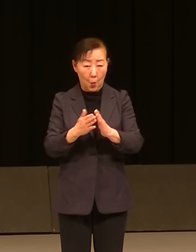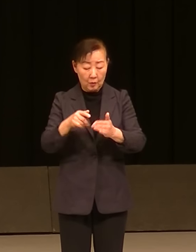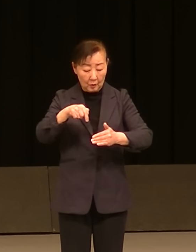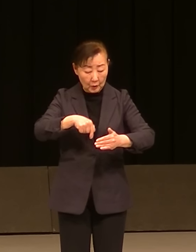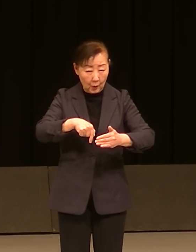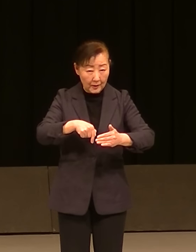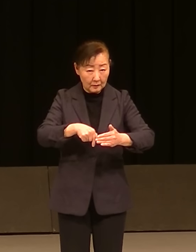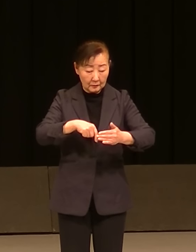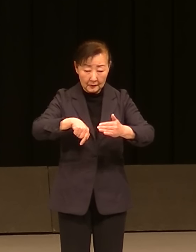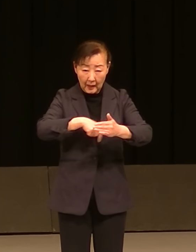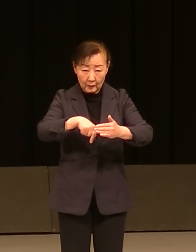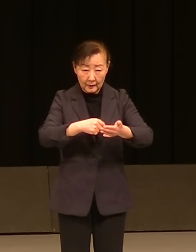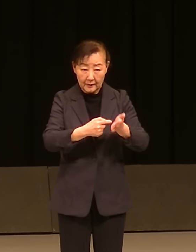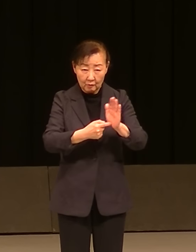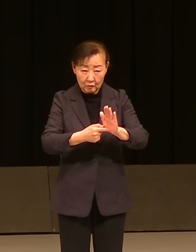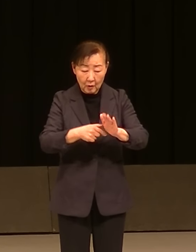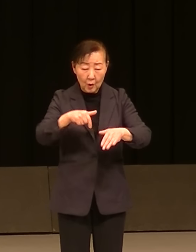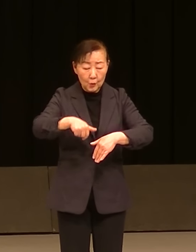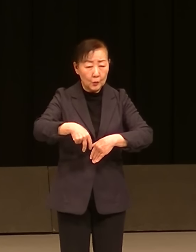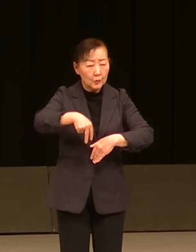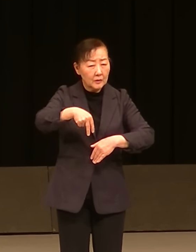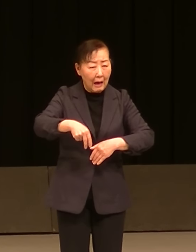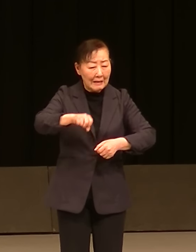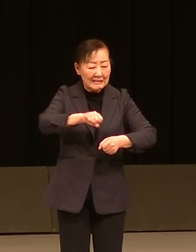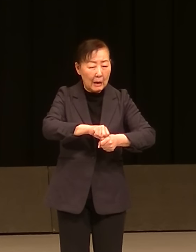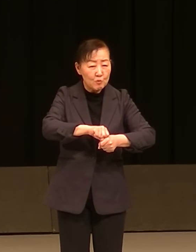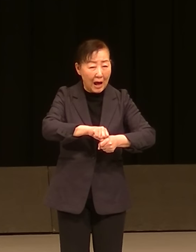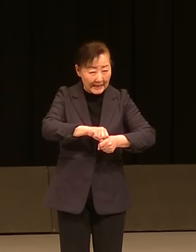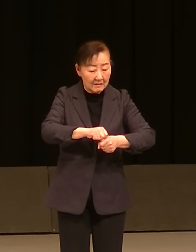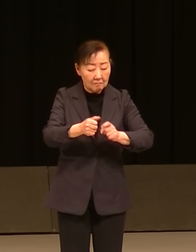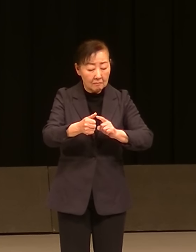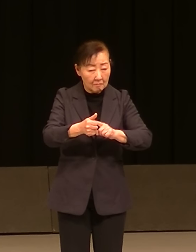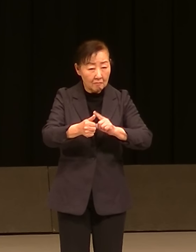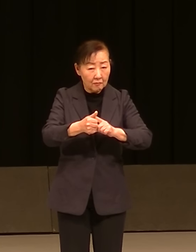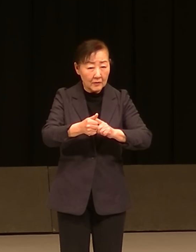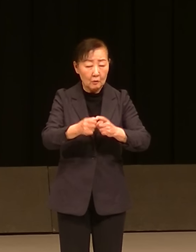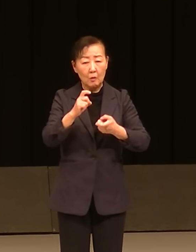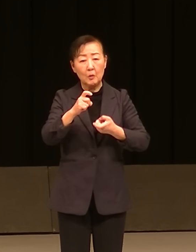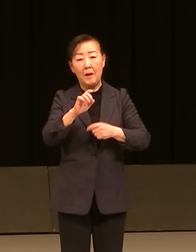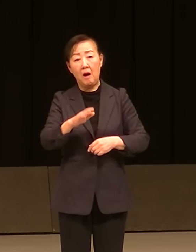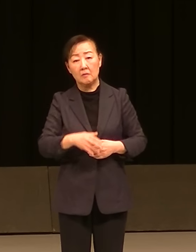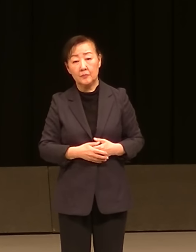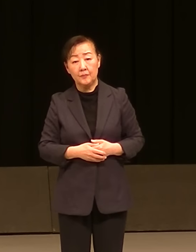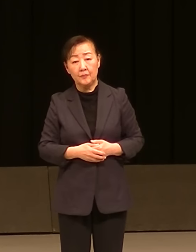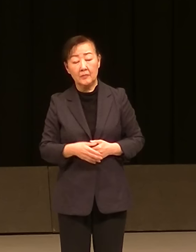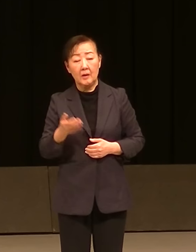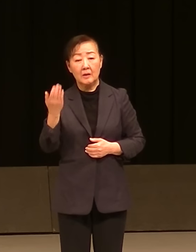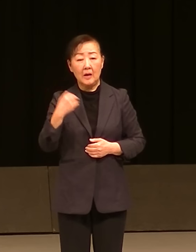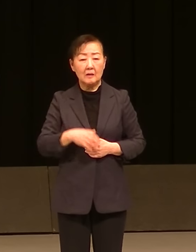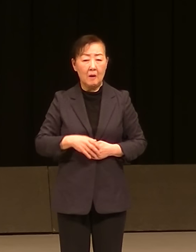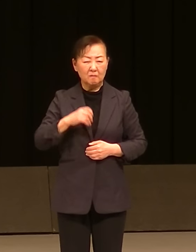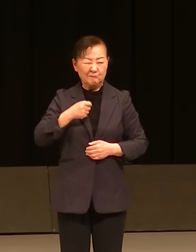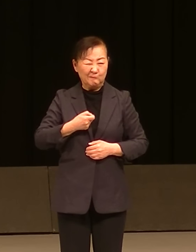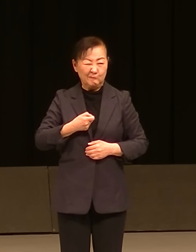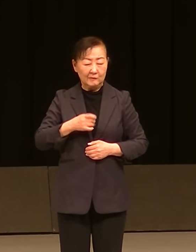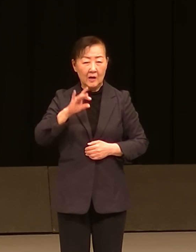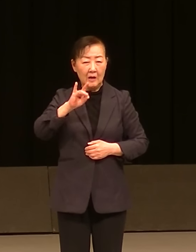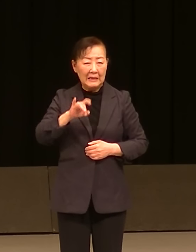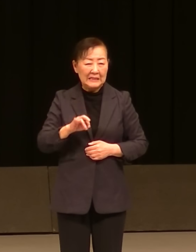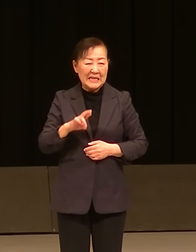に出てくるのがこの船侍という言葉でございます。まあ、憎き吉良康介の